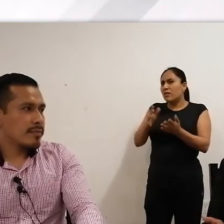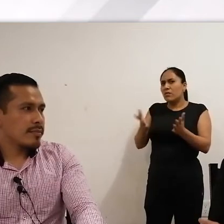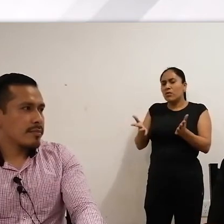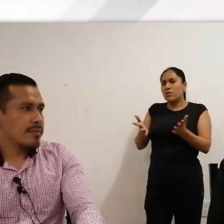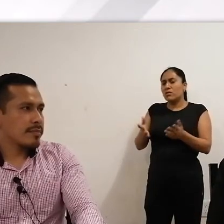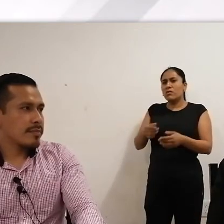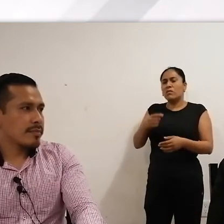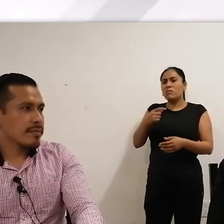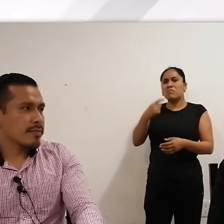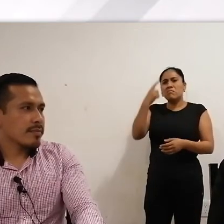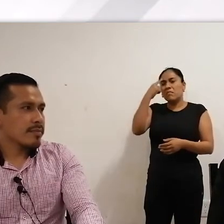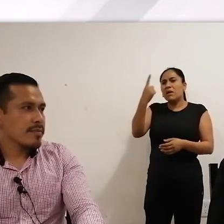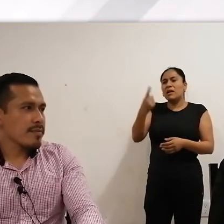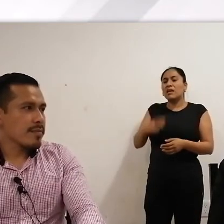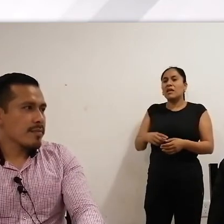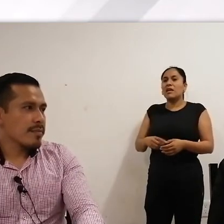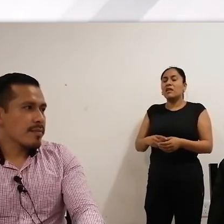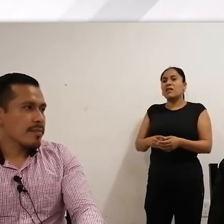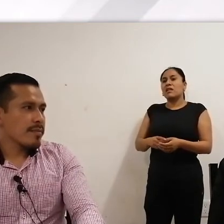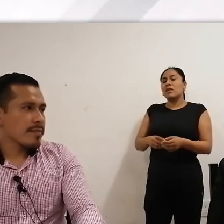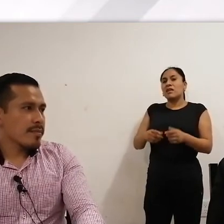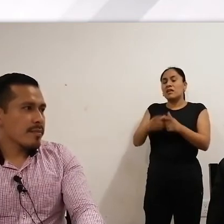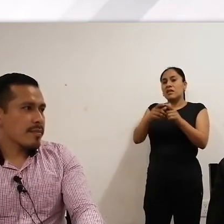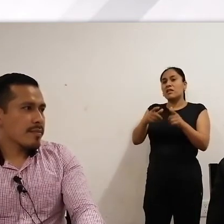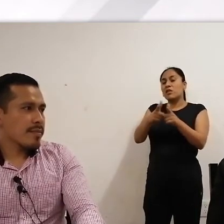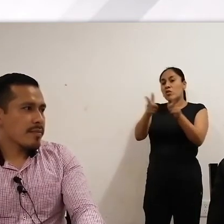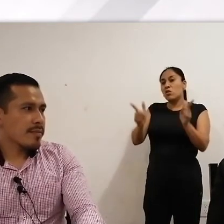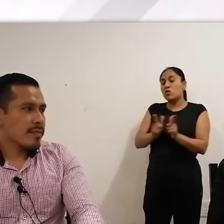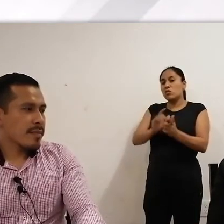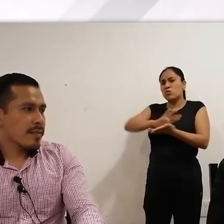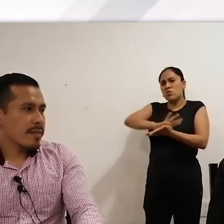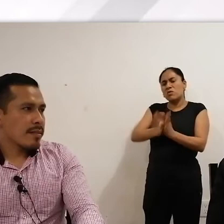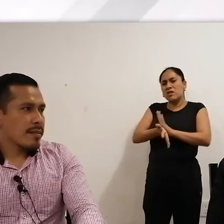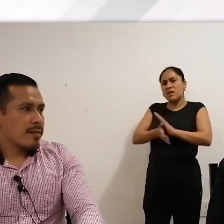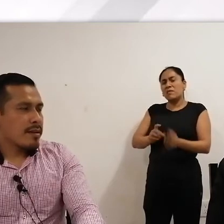estos grupos vulnerables de discapacitados?